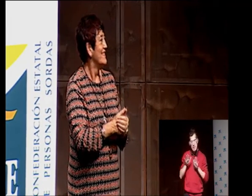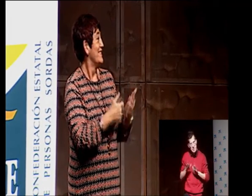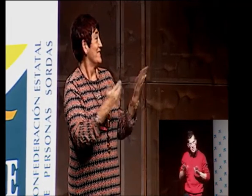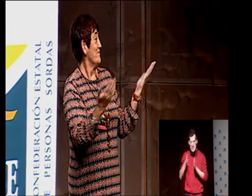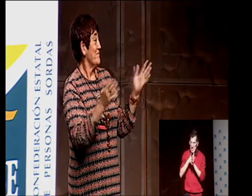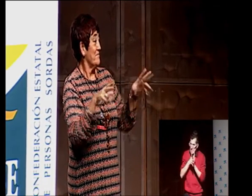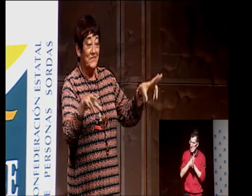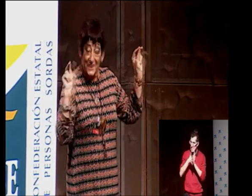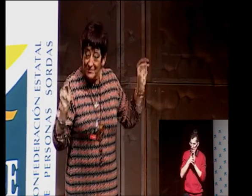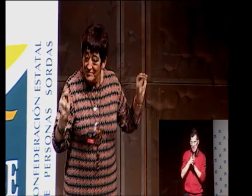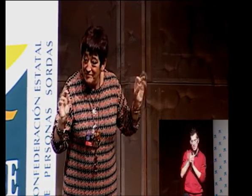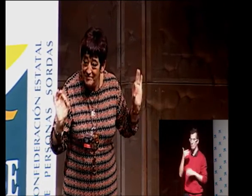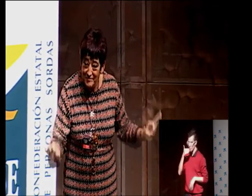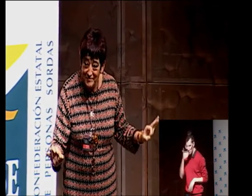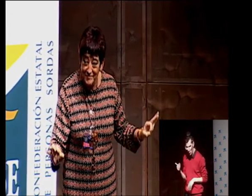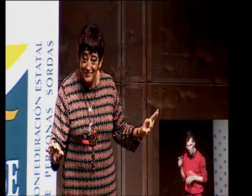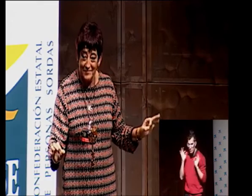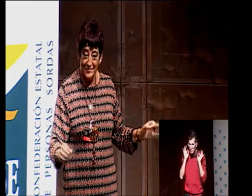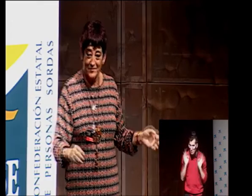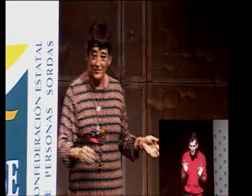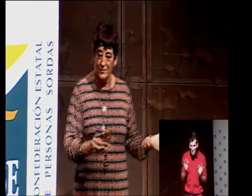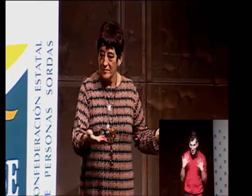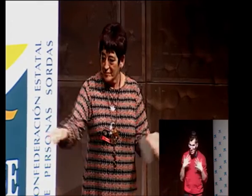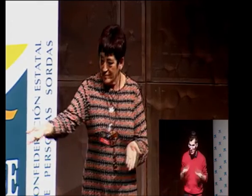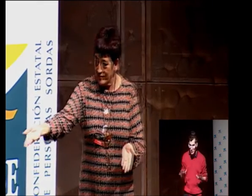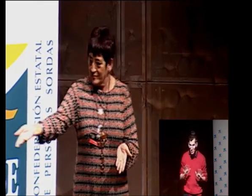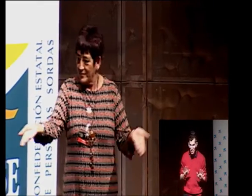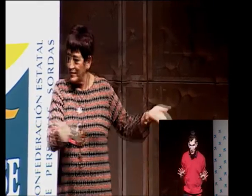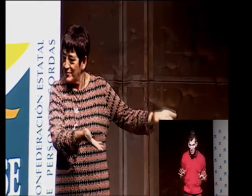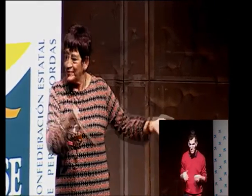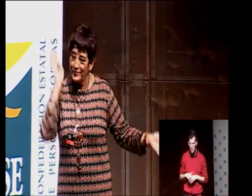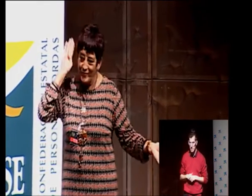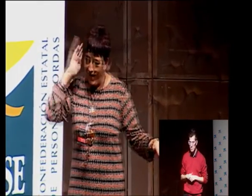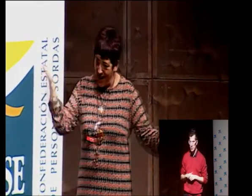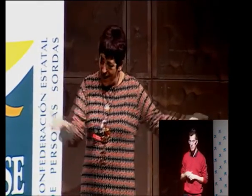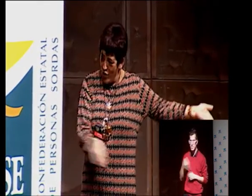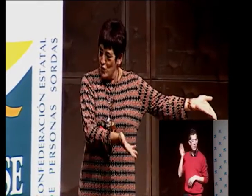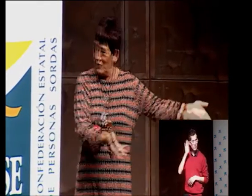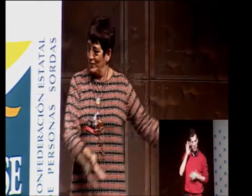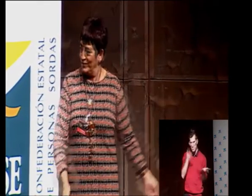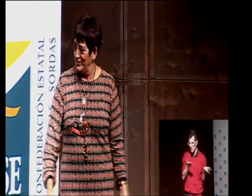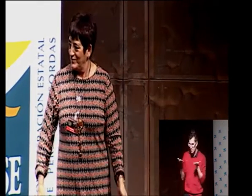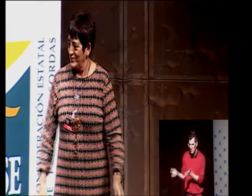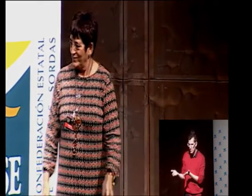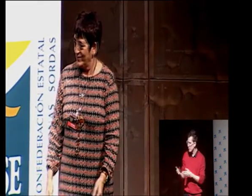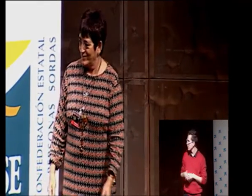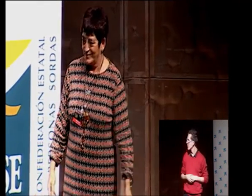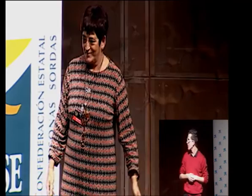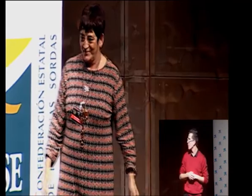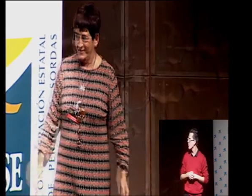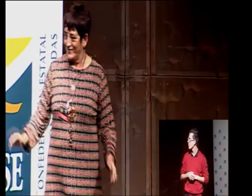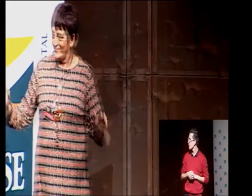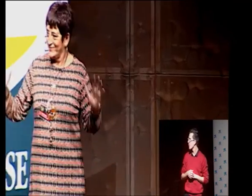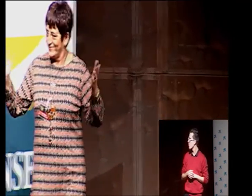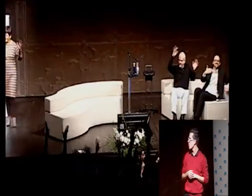vuestras exposiciones pero también por vuestra paciencia y damos por concluido este este turno de preguntas y cedo la palabra